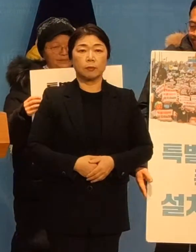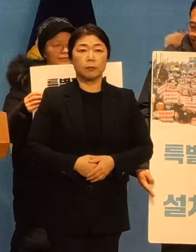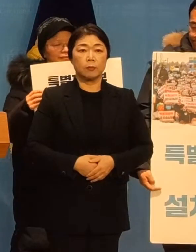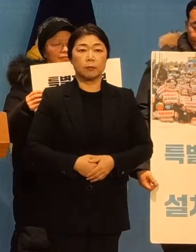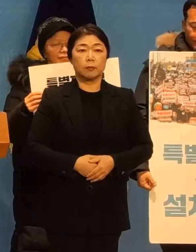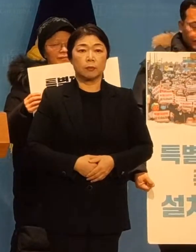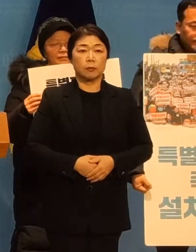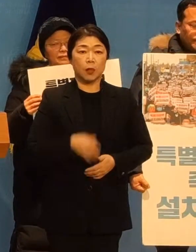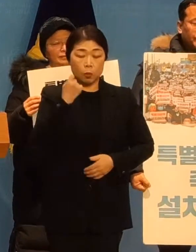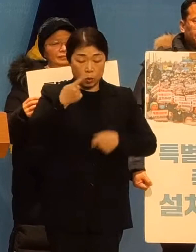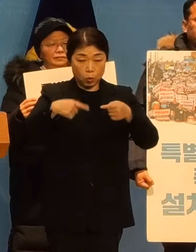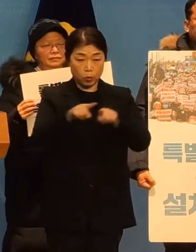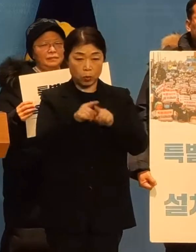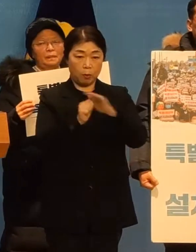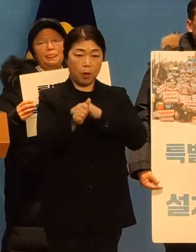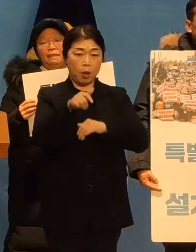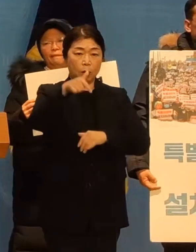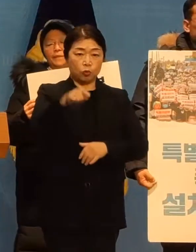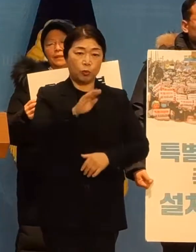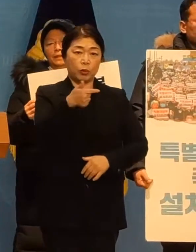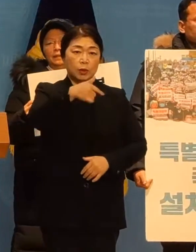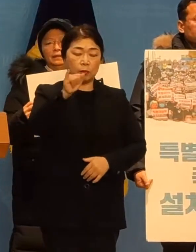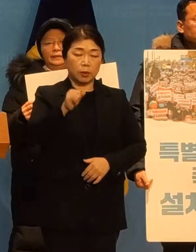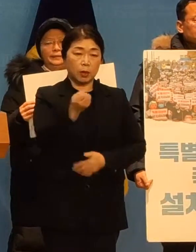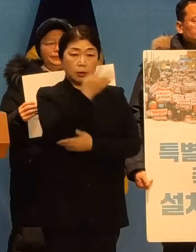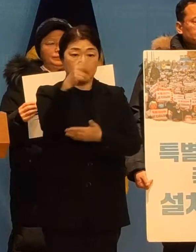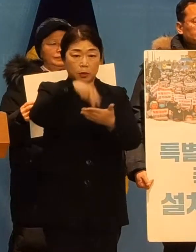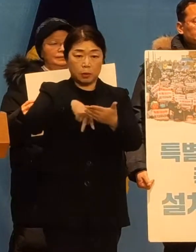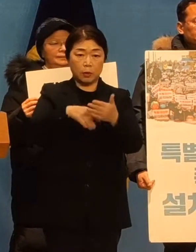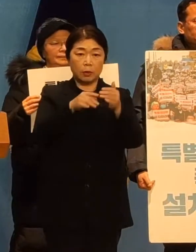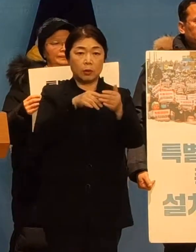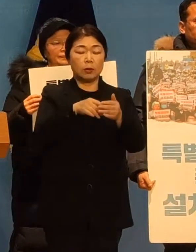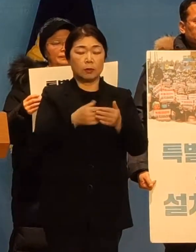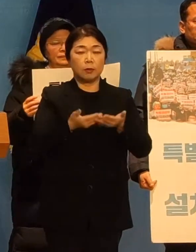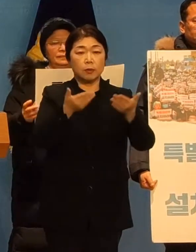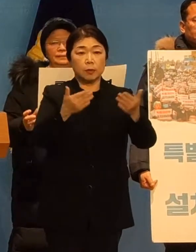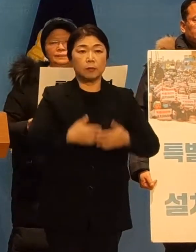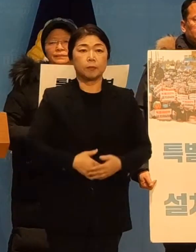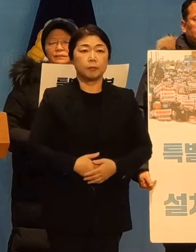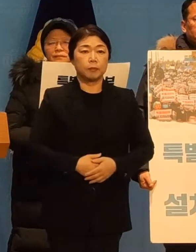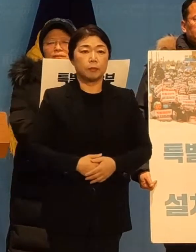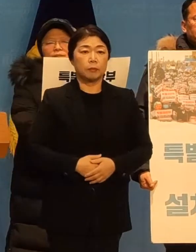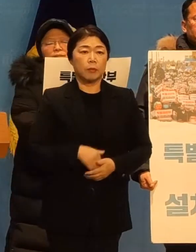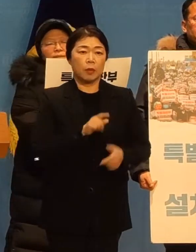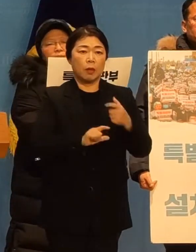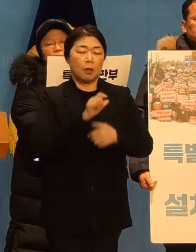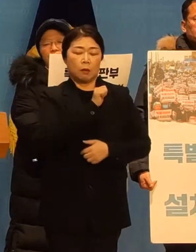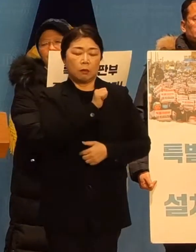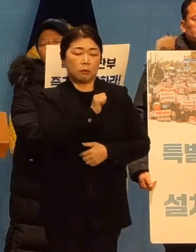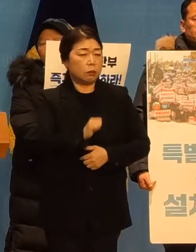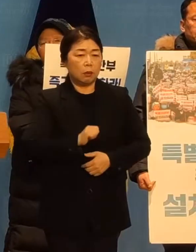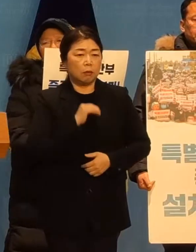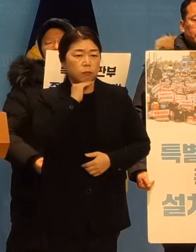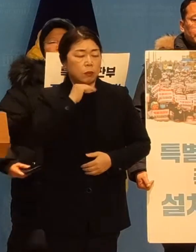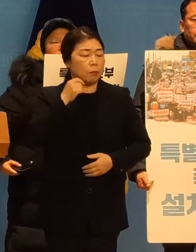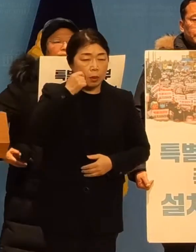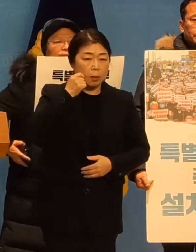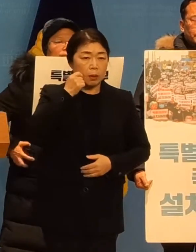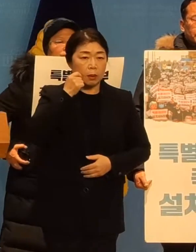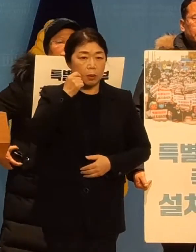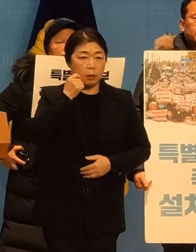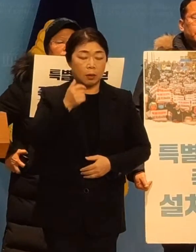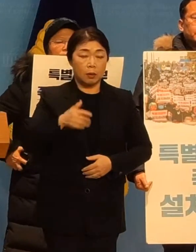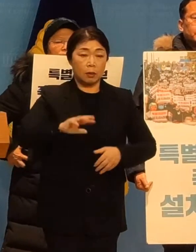네, 촛불행동 공동대표 구본기입니다. 기자회견문 낭독하겠습니다. 더는 기다릴 수 없다. 내란 전담 재판부